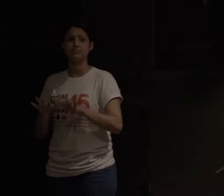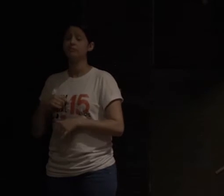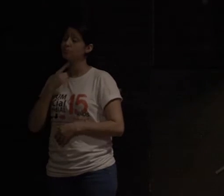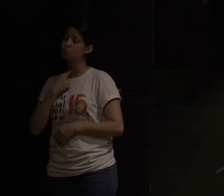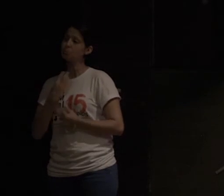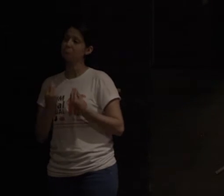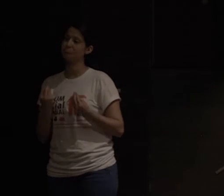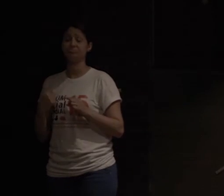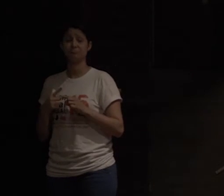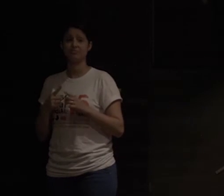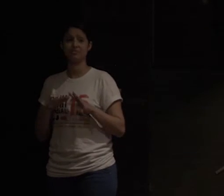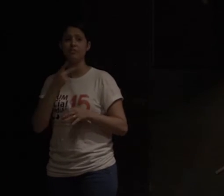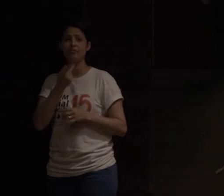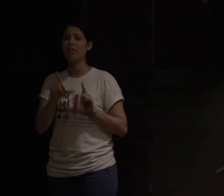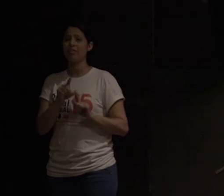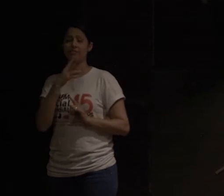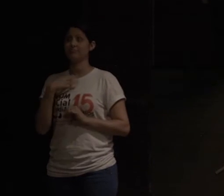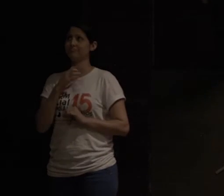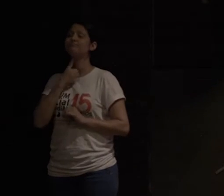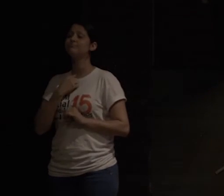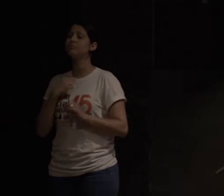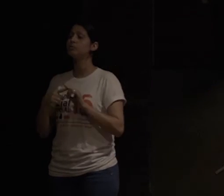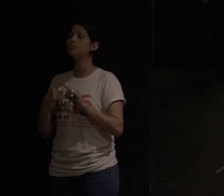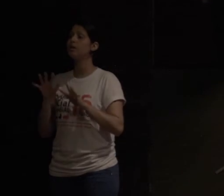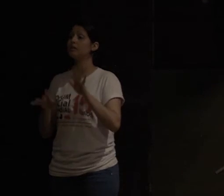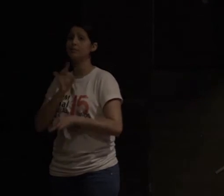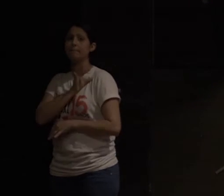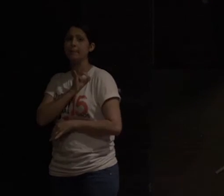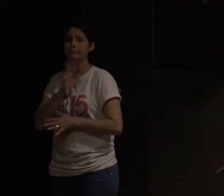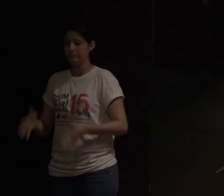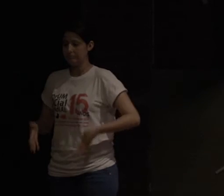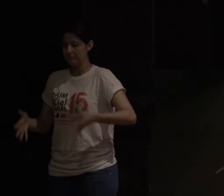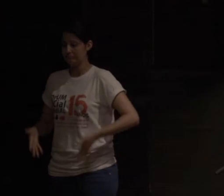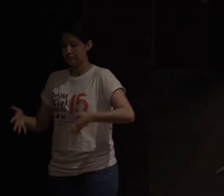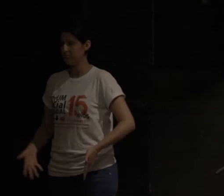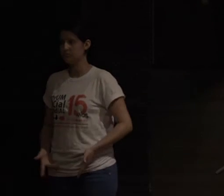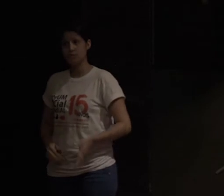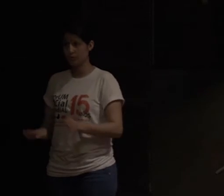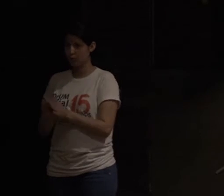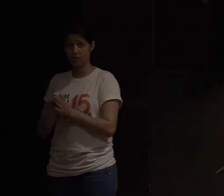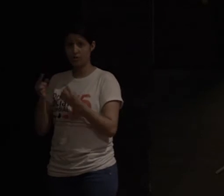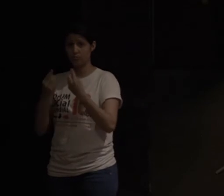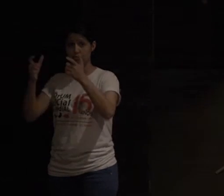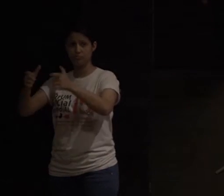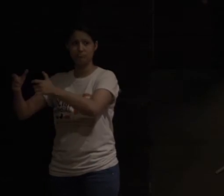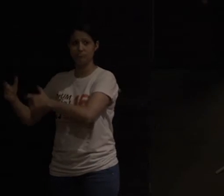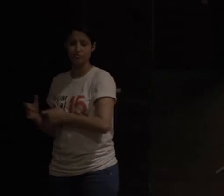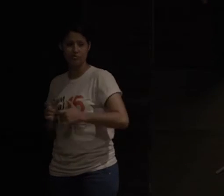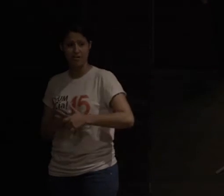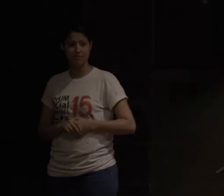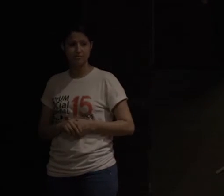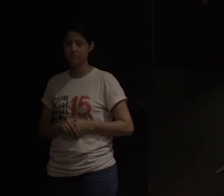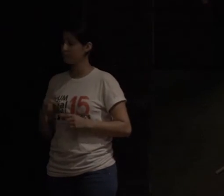rap. Porquê é que eu faço isso? Porque realmente o saber académico não me chega de maneira nenhuma, para além do saber da minha militância